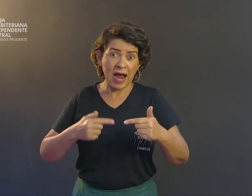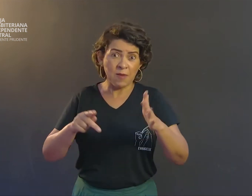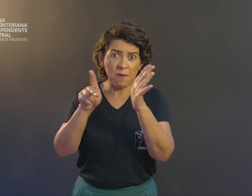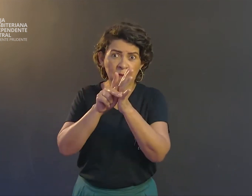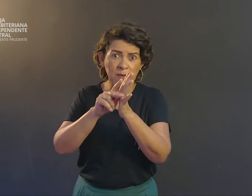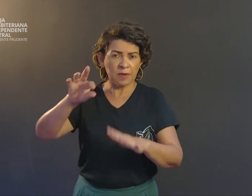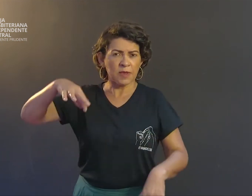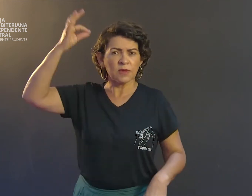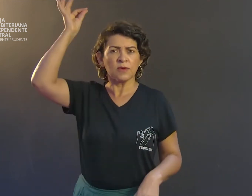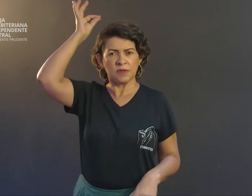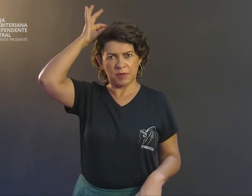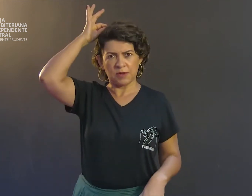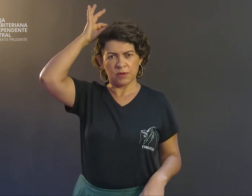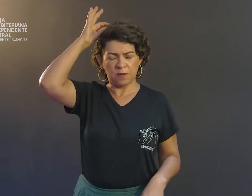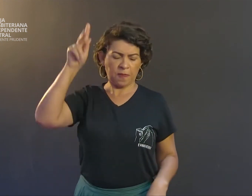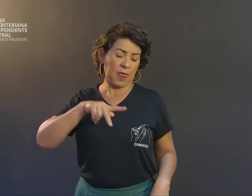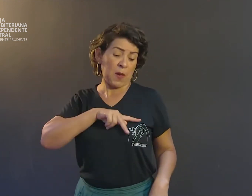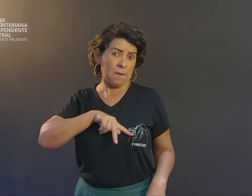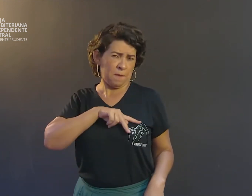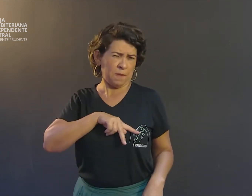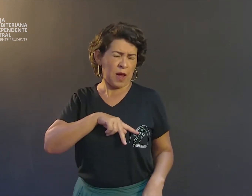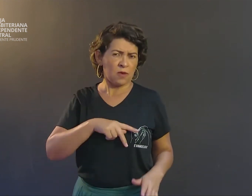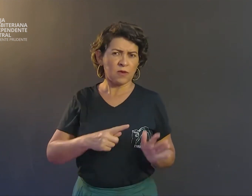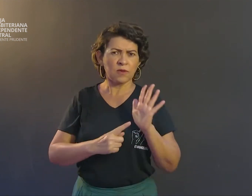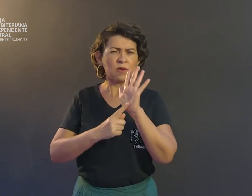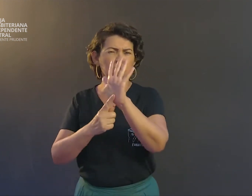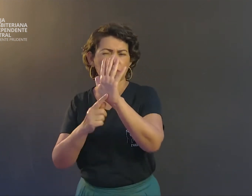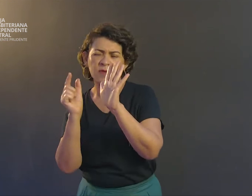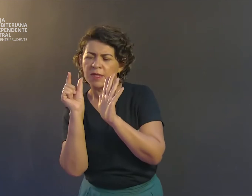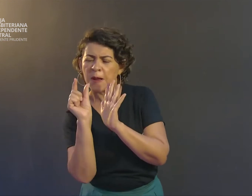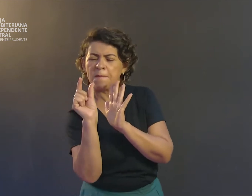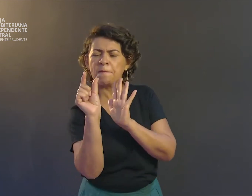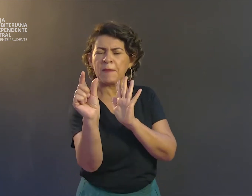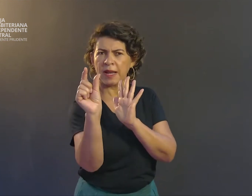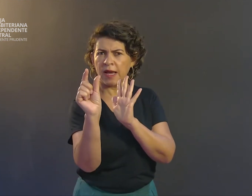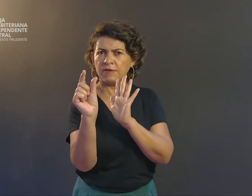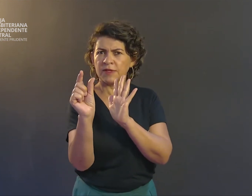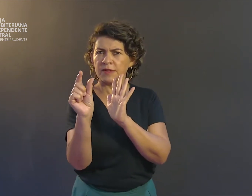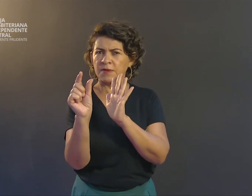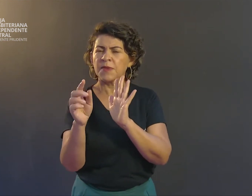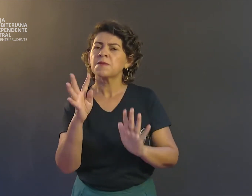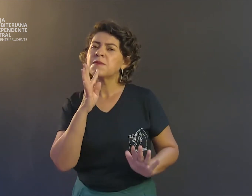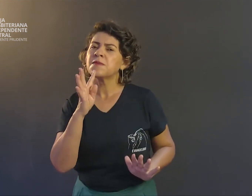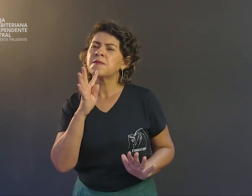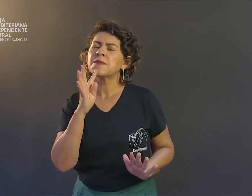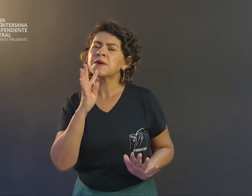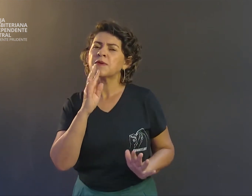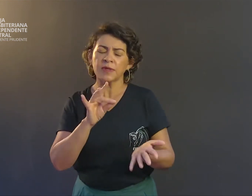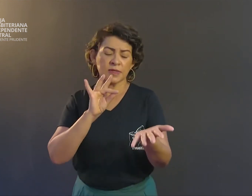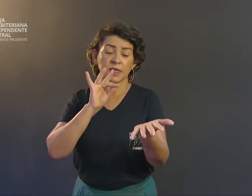de palavras que nos ajuda a conhecer o nosso verdadeiro inimigo. Ele começa dizendo que a nossa luta é